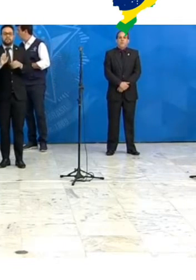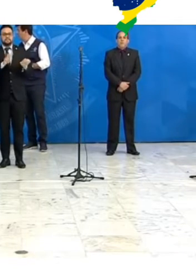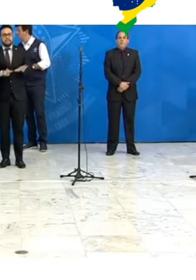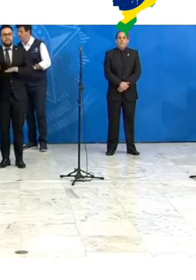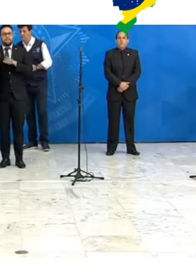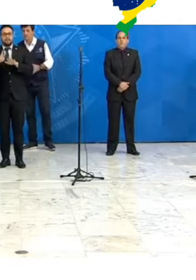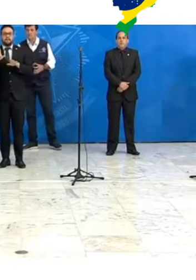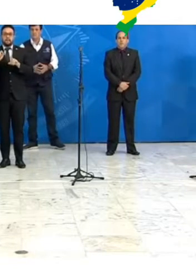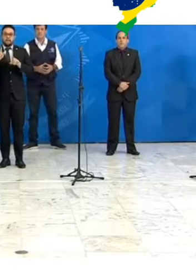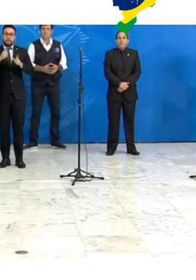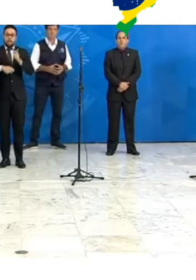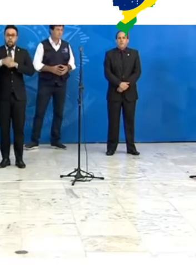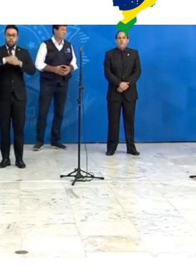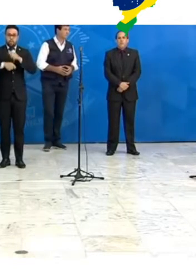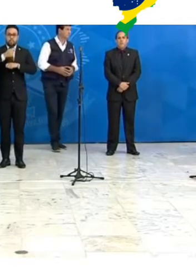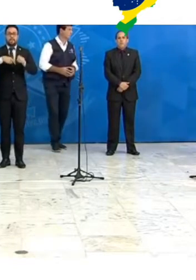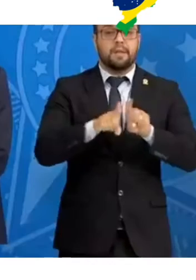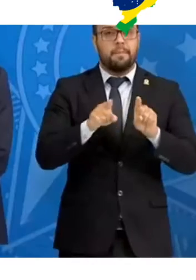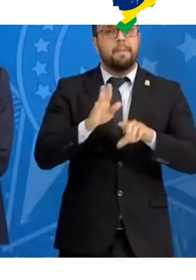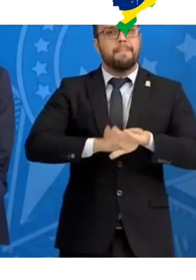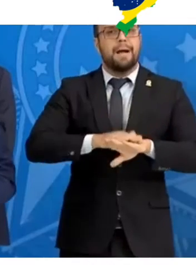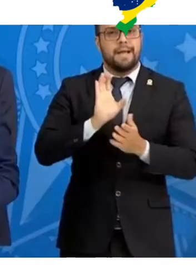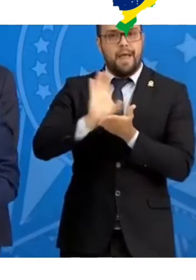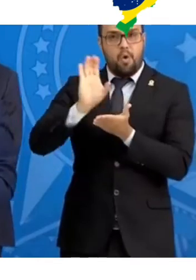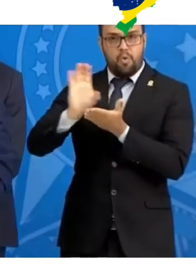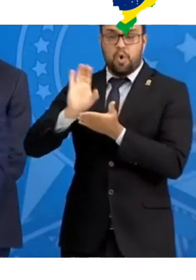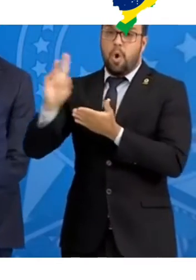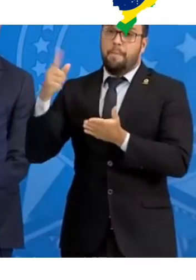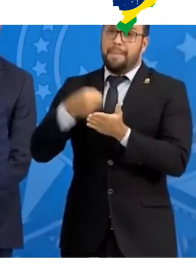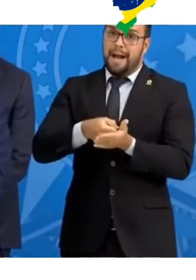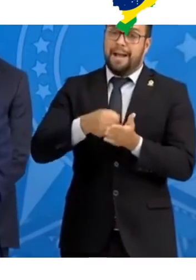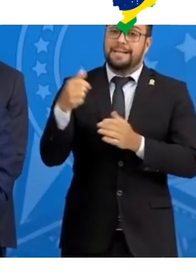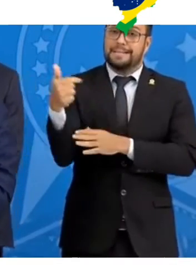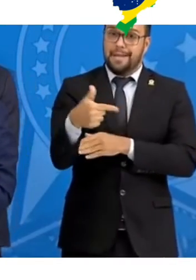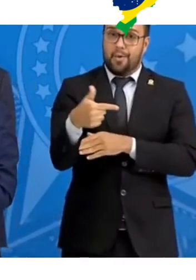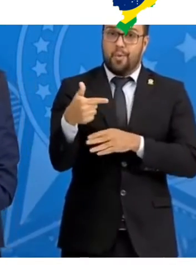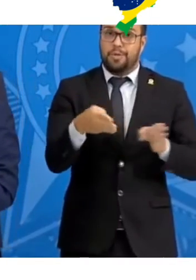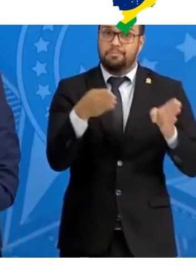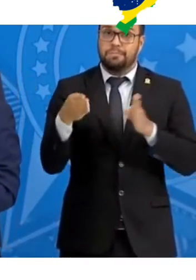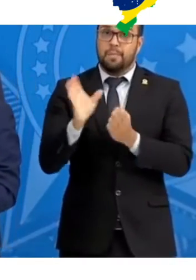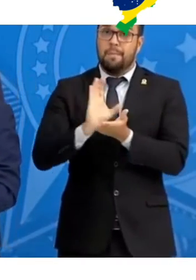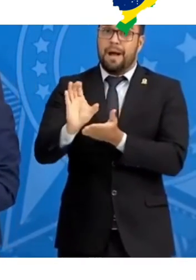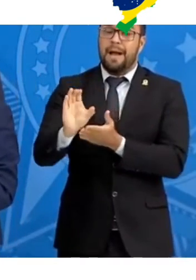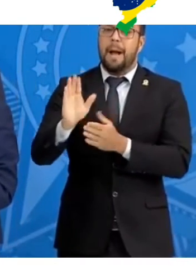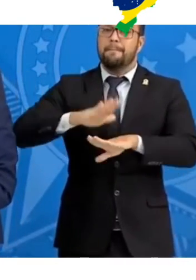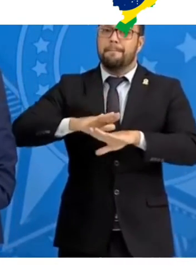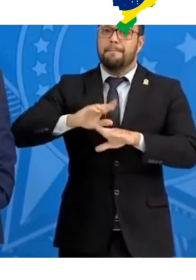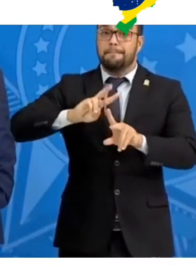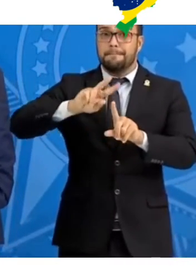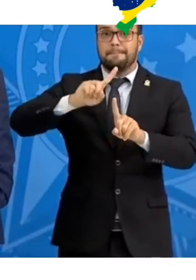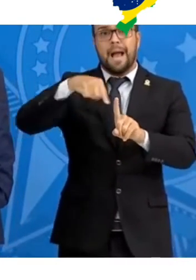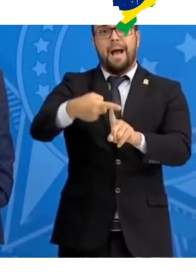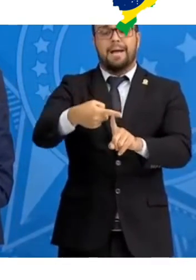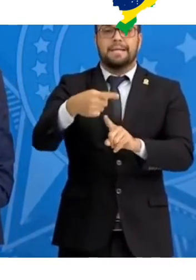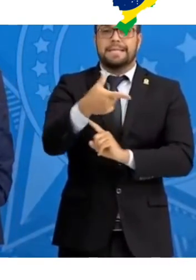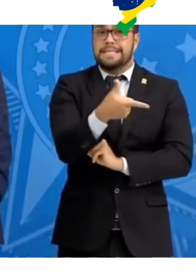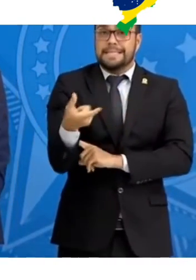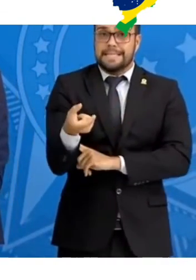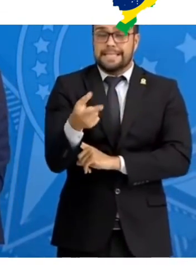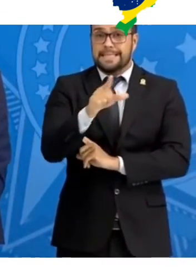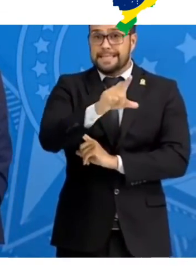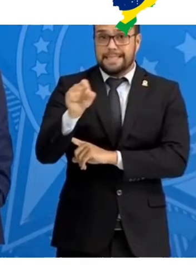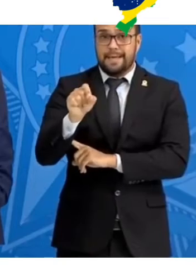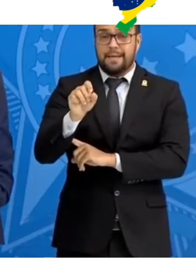deve transferir mais recursos, nós devemos pagar uma segunda parcela de mais 100 milhões, perfazendo em torno